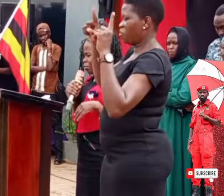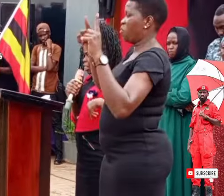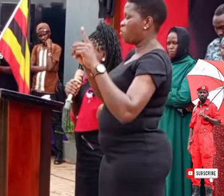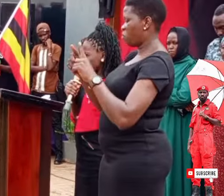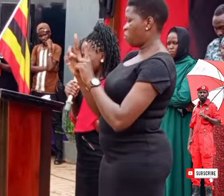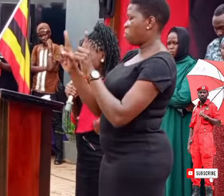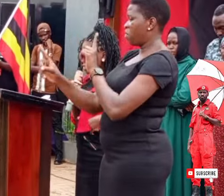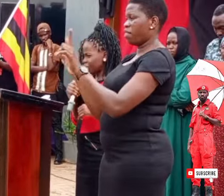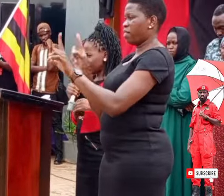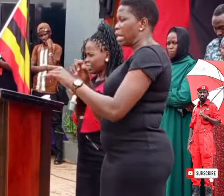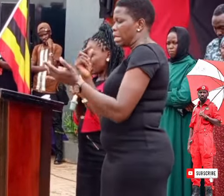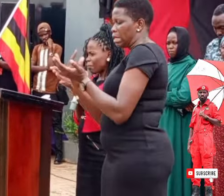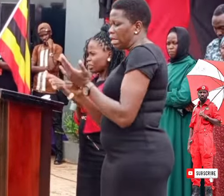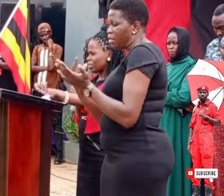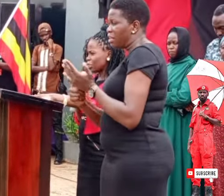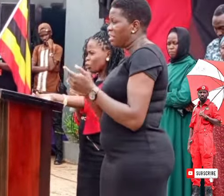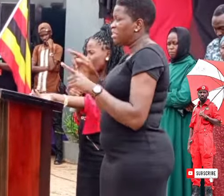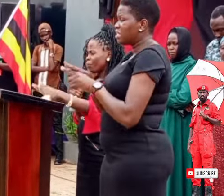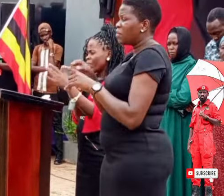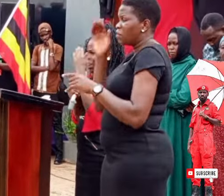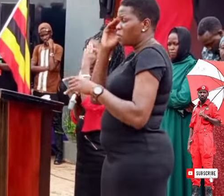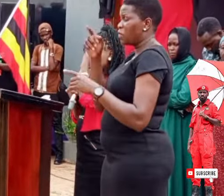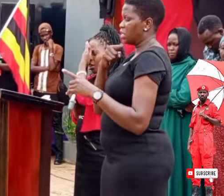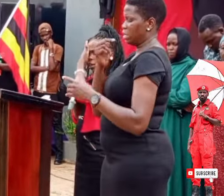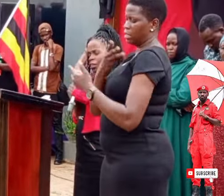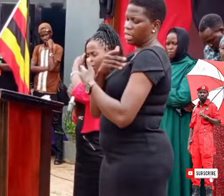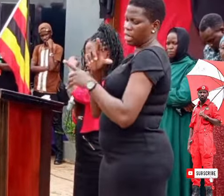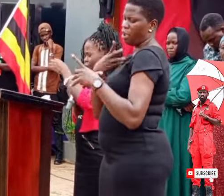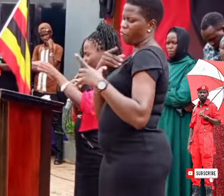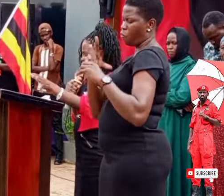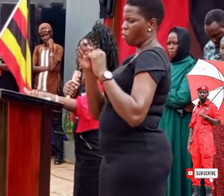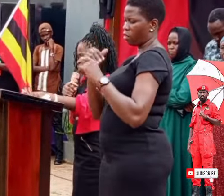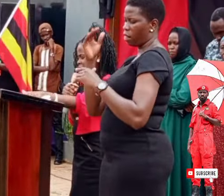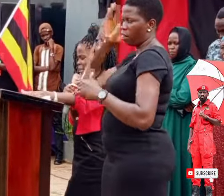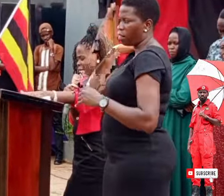nyambadde tishati ndibawuza nga simanyina tishati kigambo kiriko